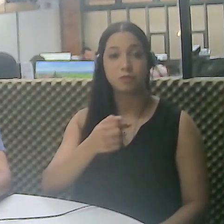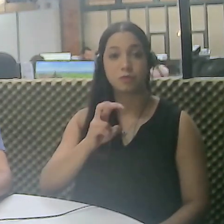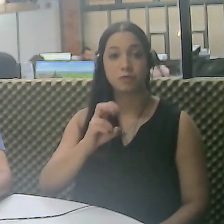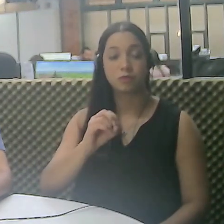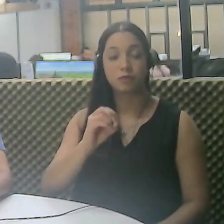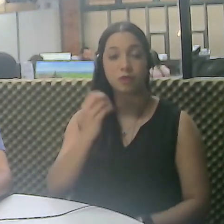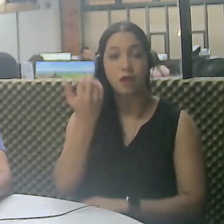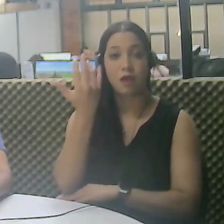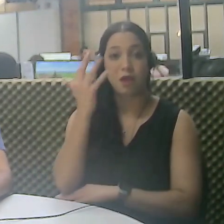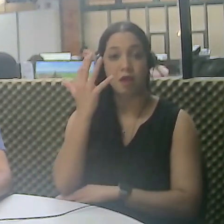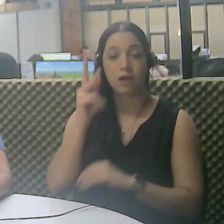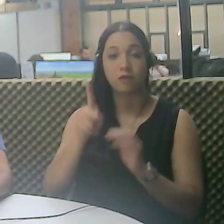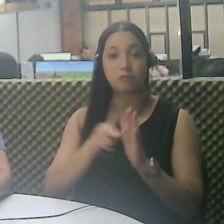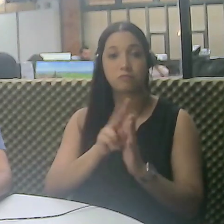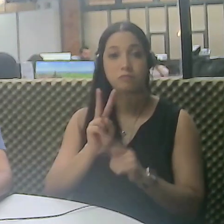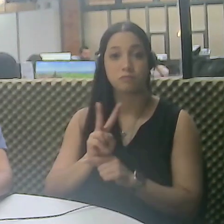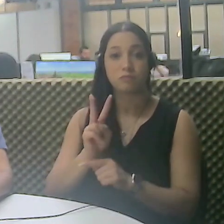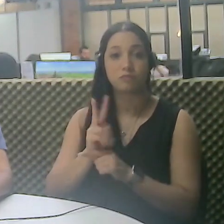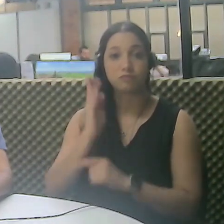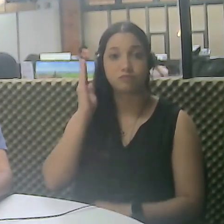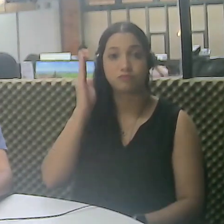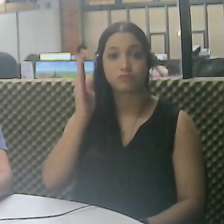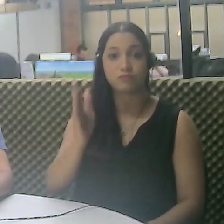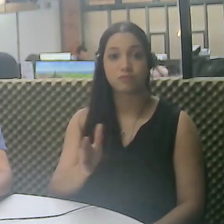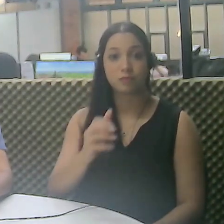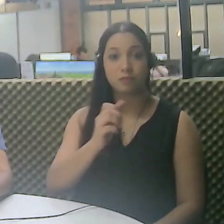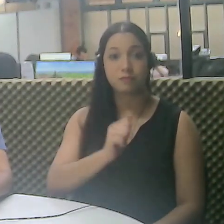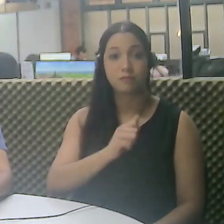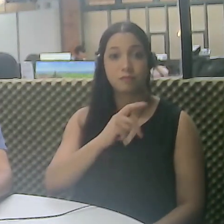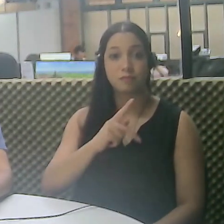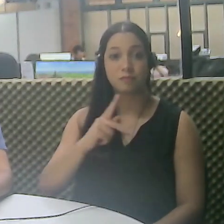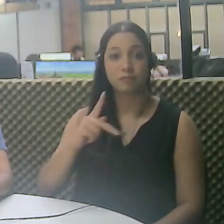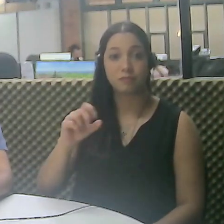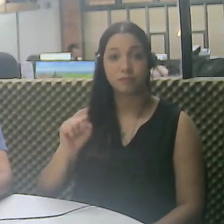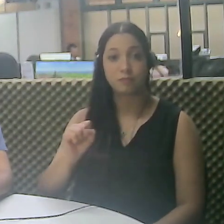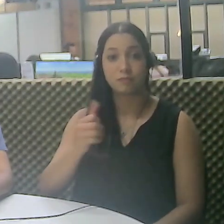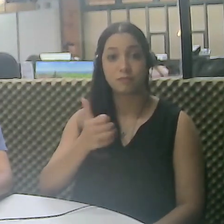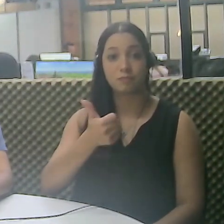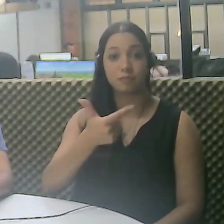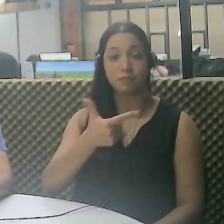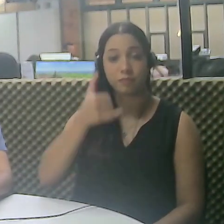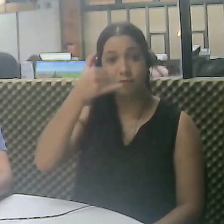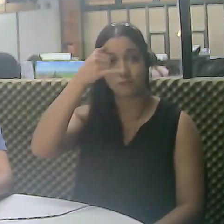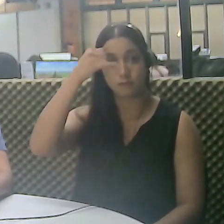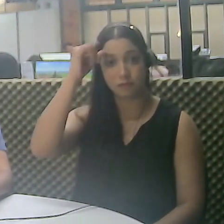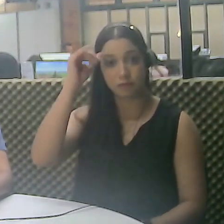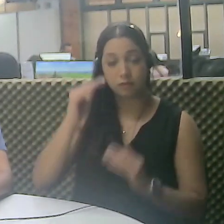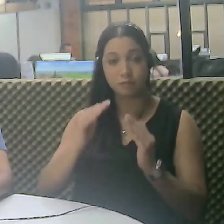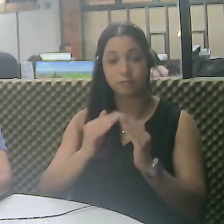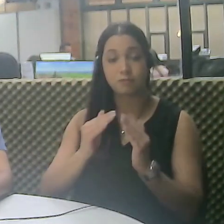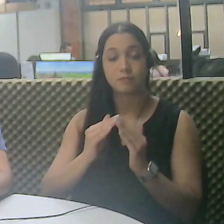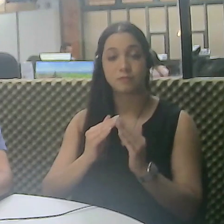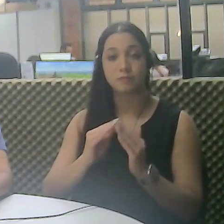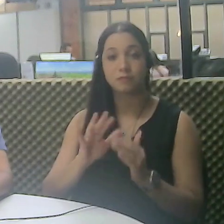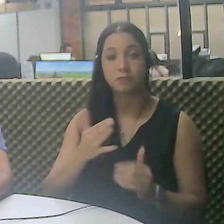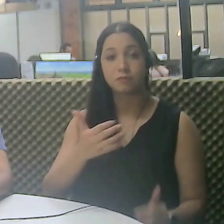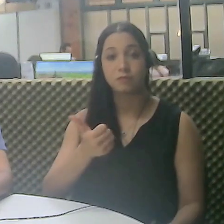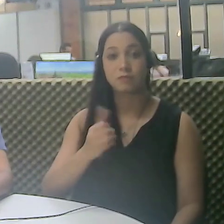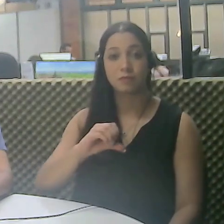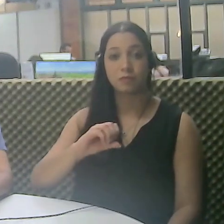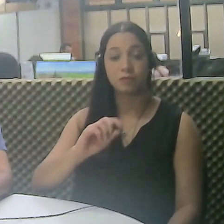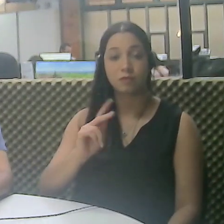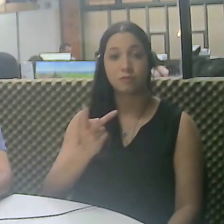18.750 mudas em áreas de preservação permanente, as APPs, em 12 propriedades, preservando uma área aproximada de